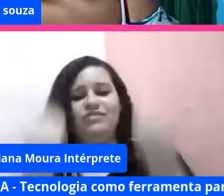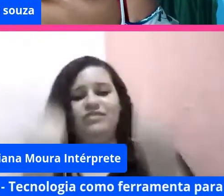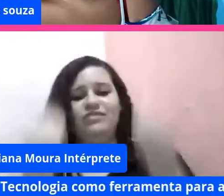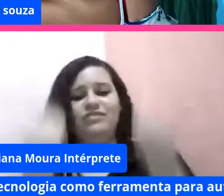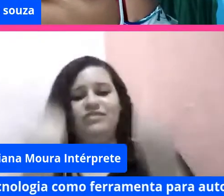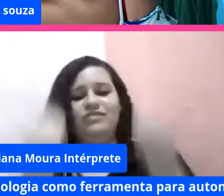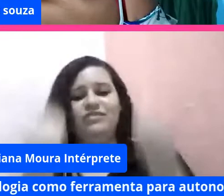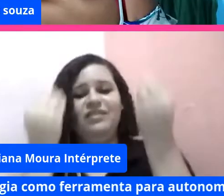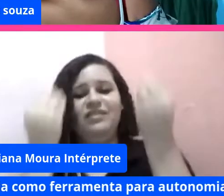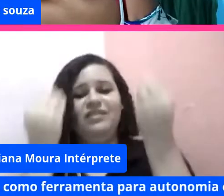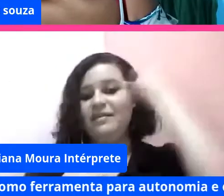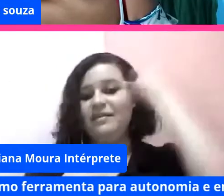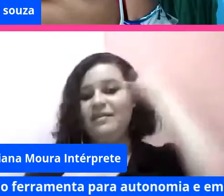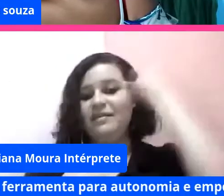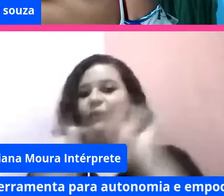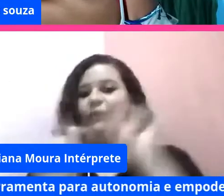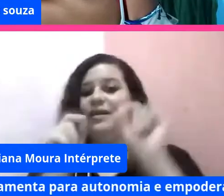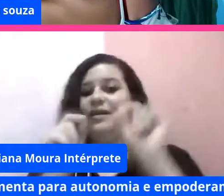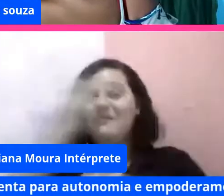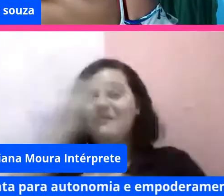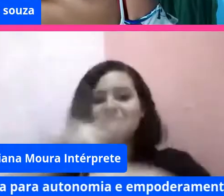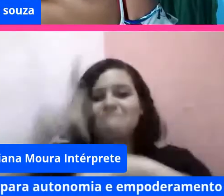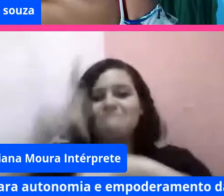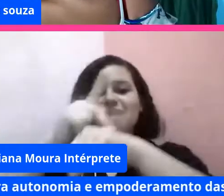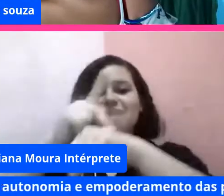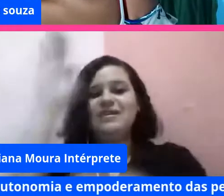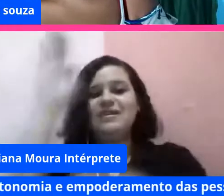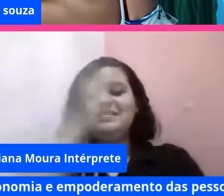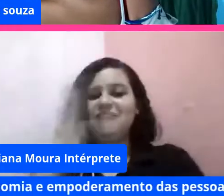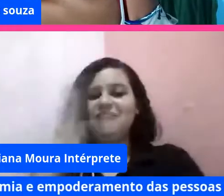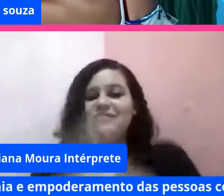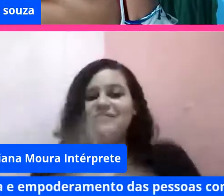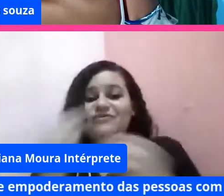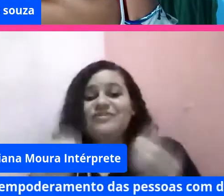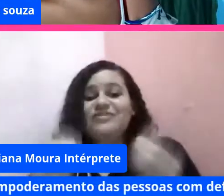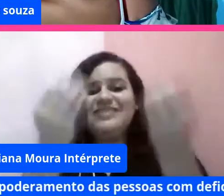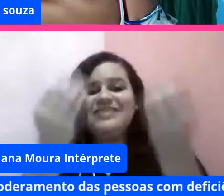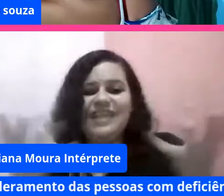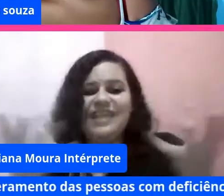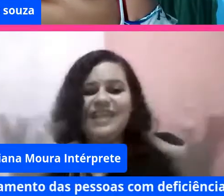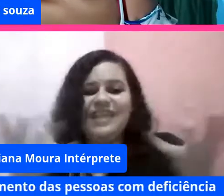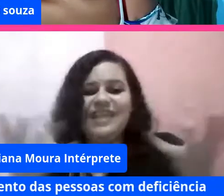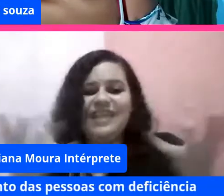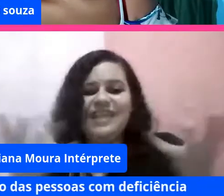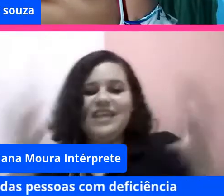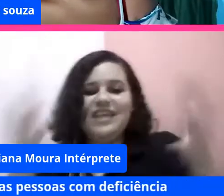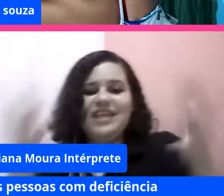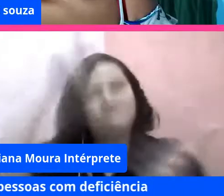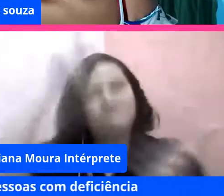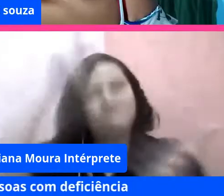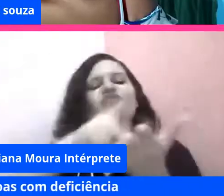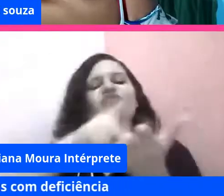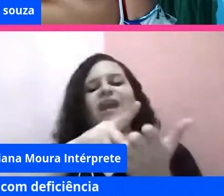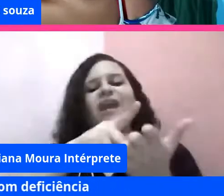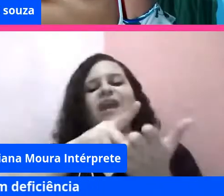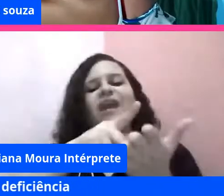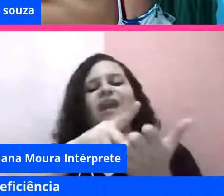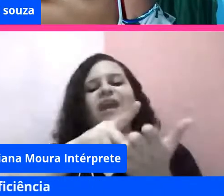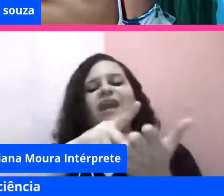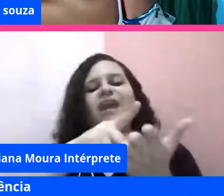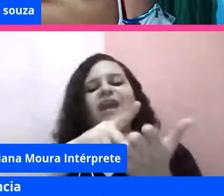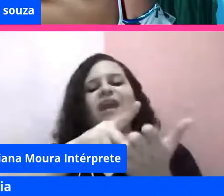fato, garanta a inclusão das pessoas com deficiência de forma concreta, né, e de forma bastante